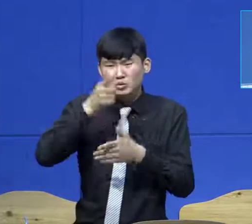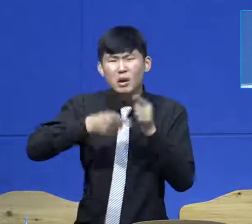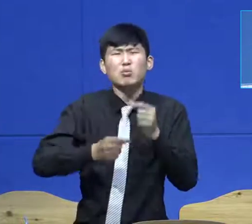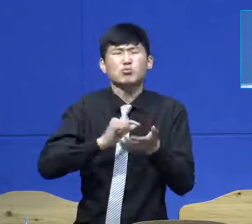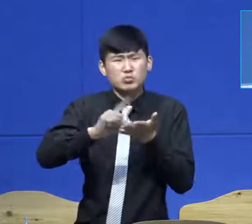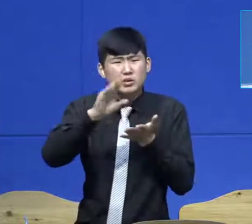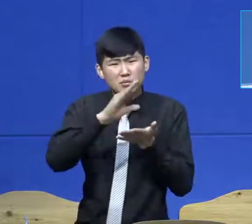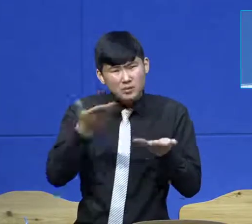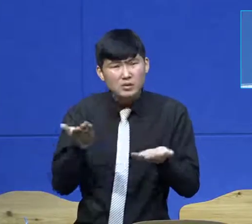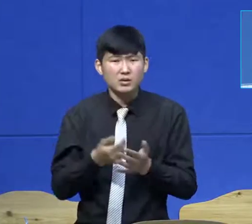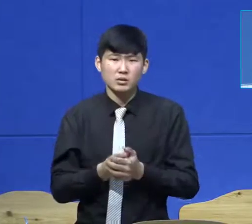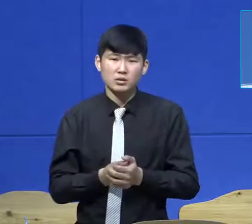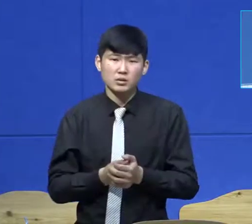лээ?